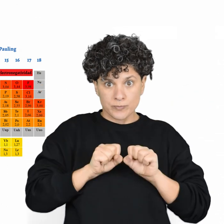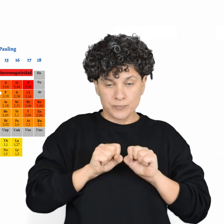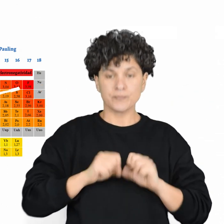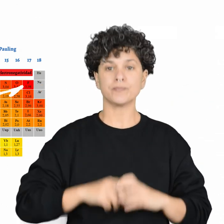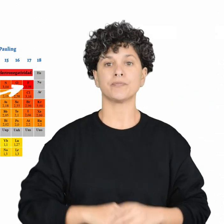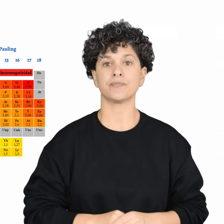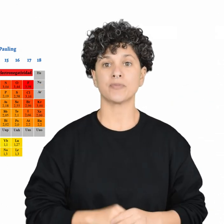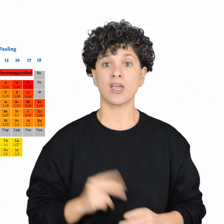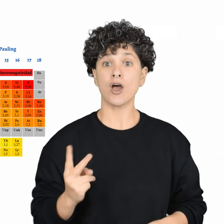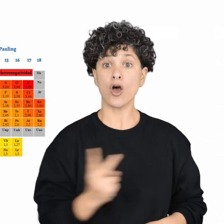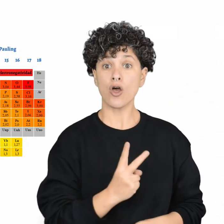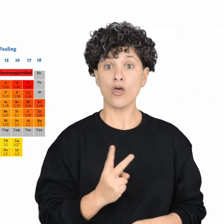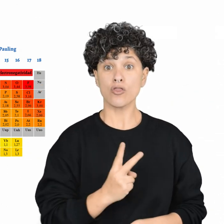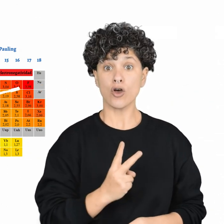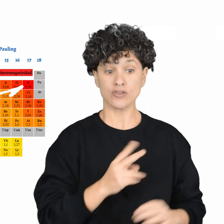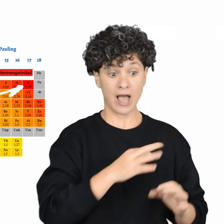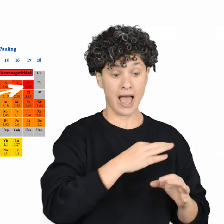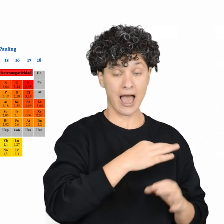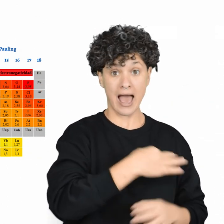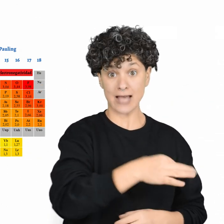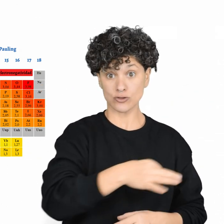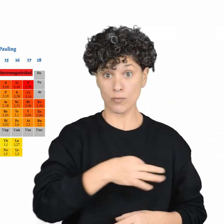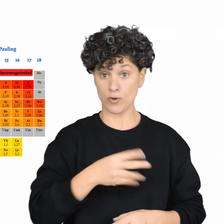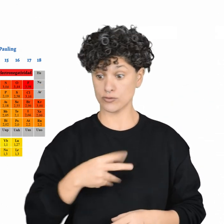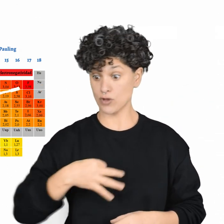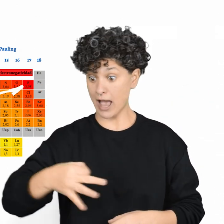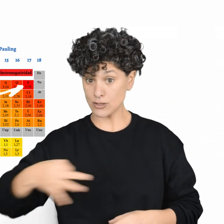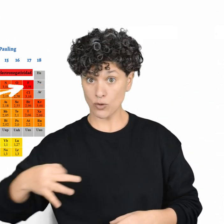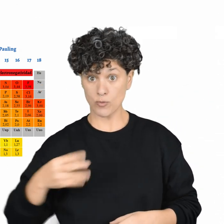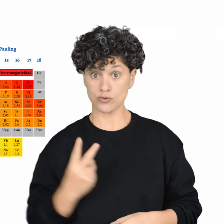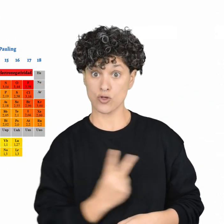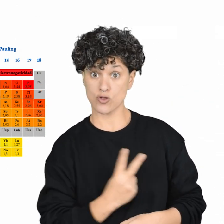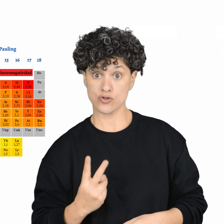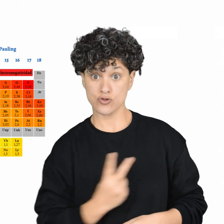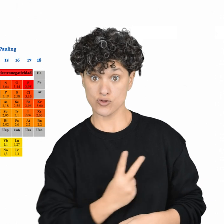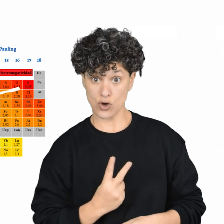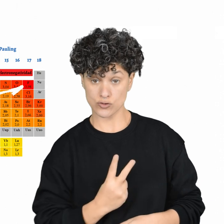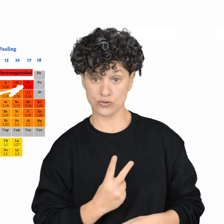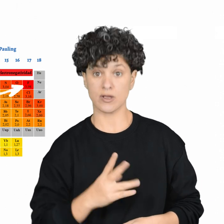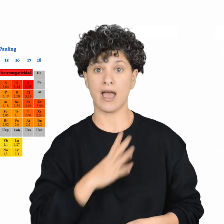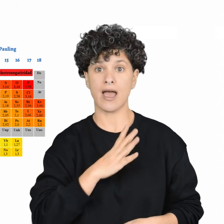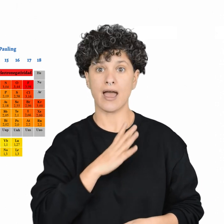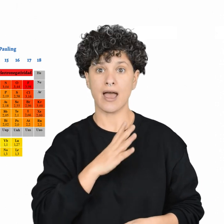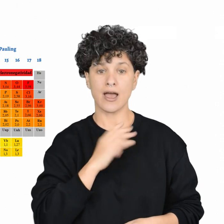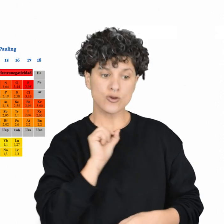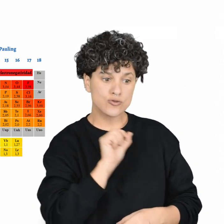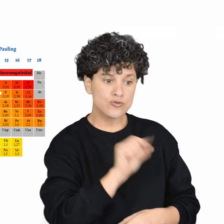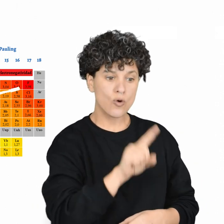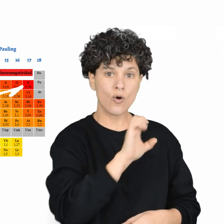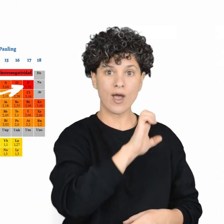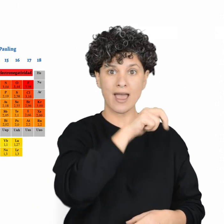la diferencia entre las electronegatividades de los átomos en un enlace determina el tipo de enlace químico